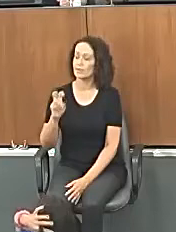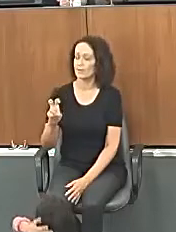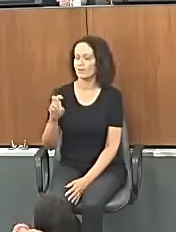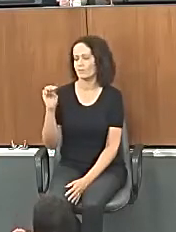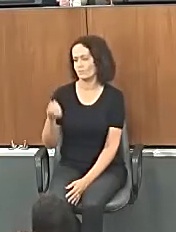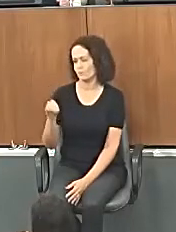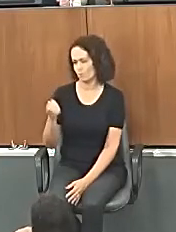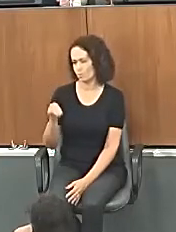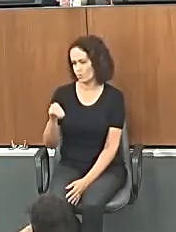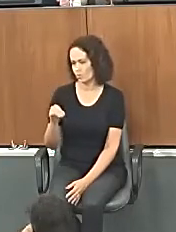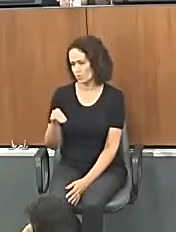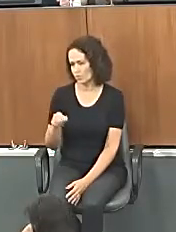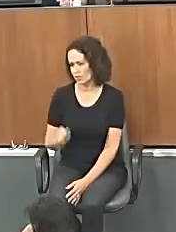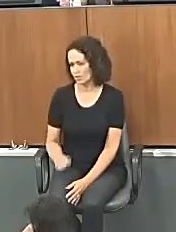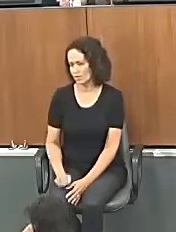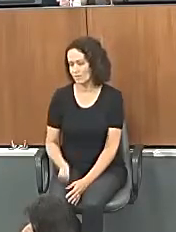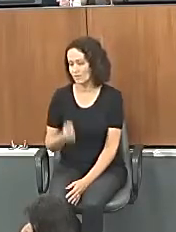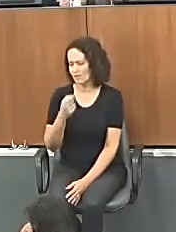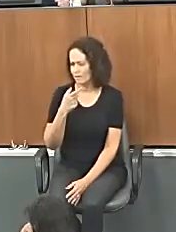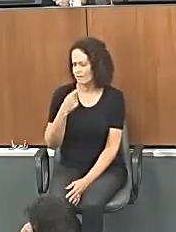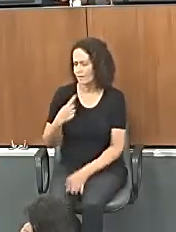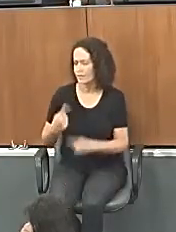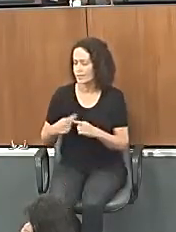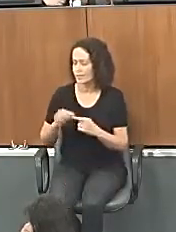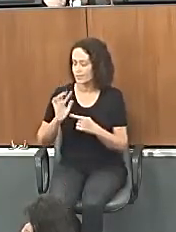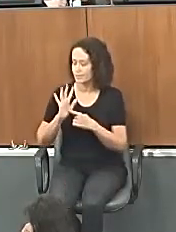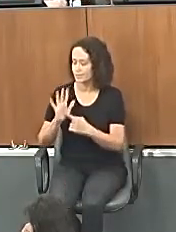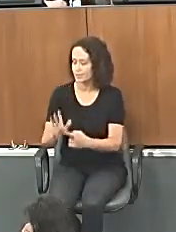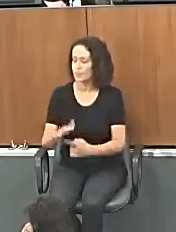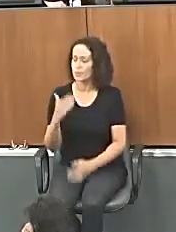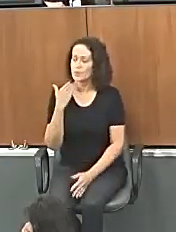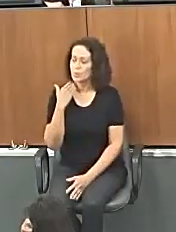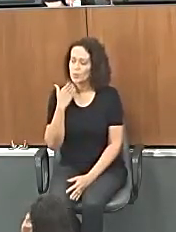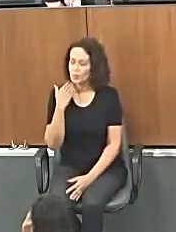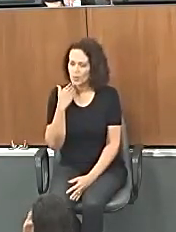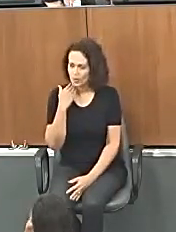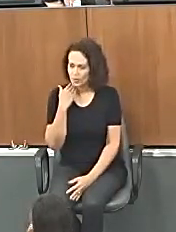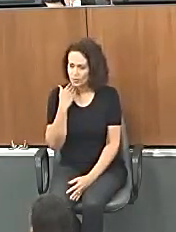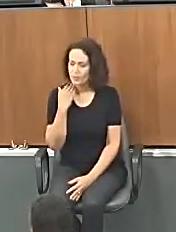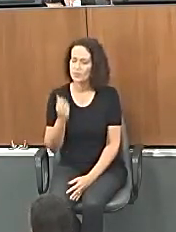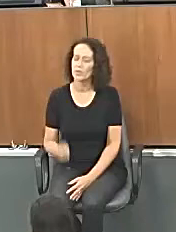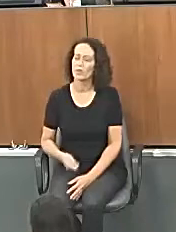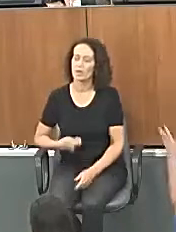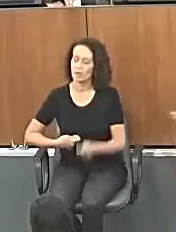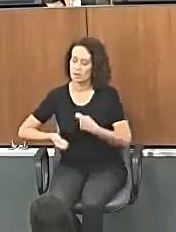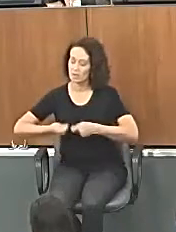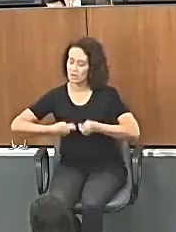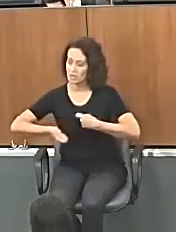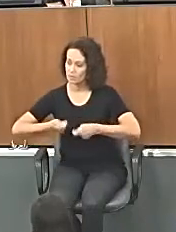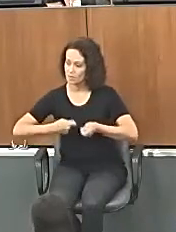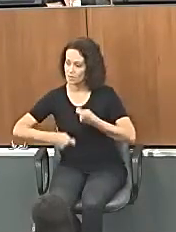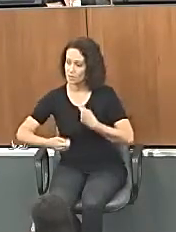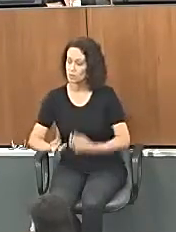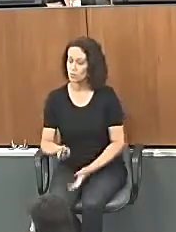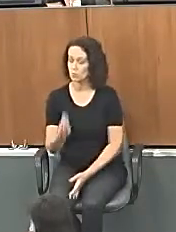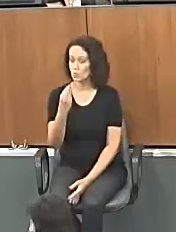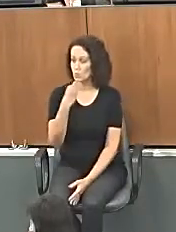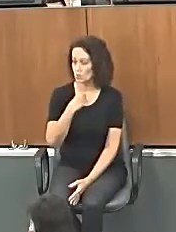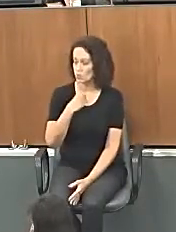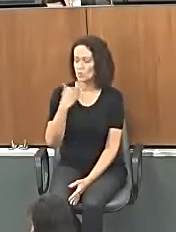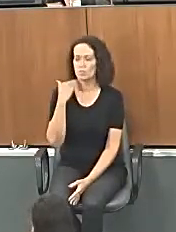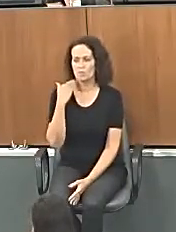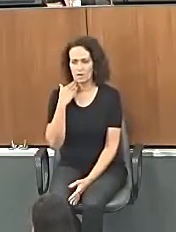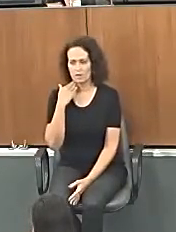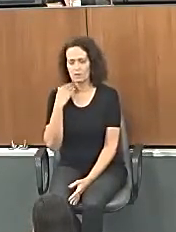e foi até engraçado que ele apresentou o banco junto à economia no lucro e tinha geral do banco que ele